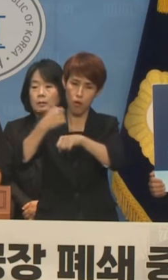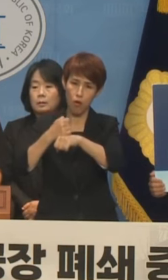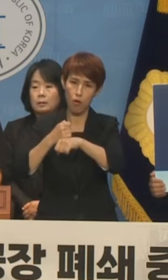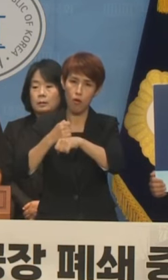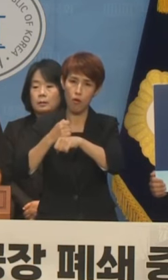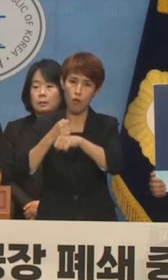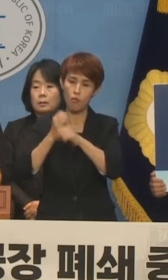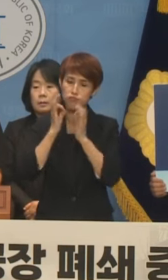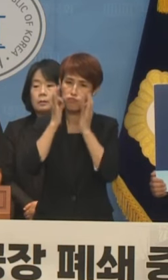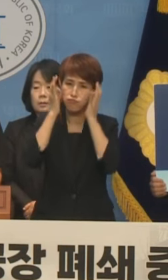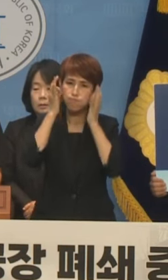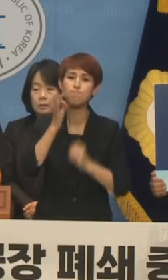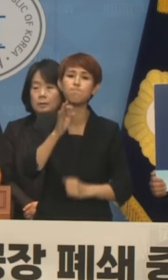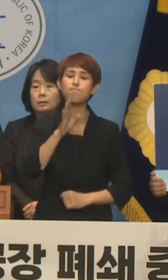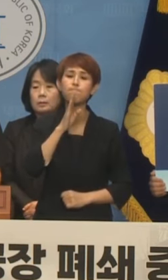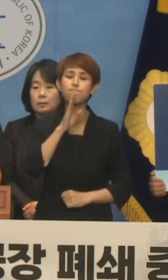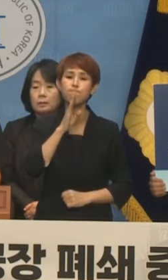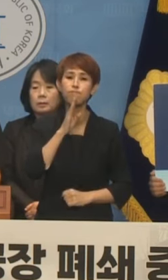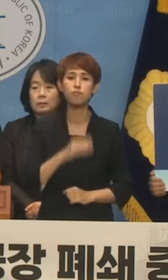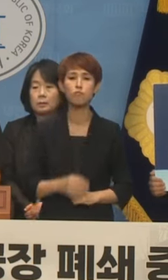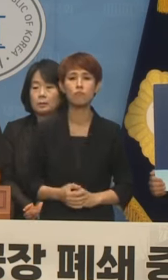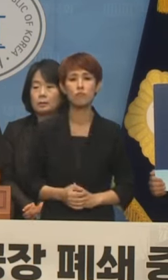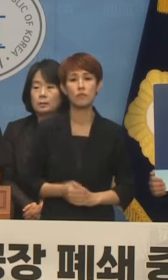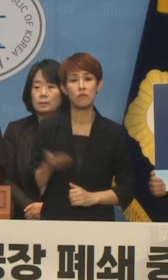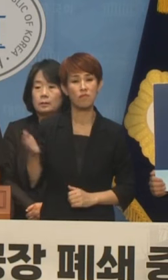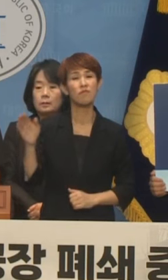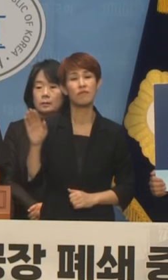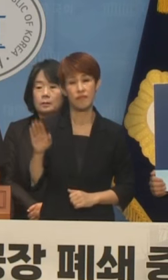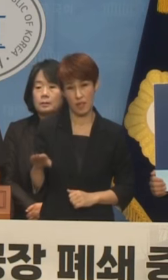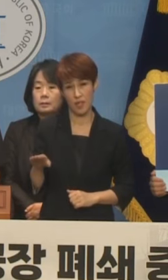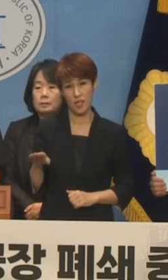진심을 보여줬습니다. 그런데